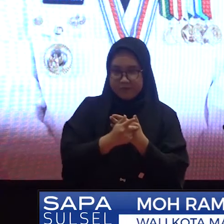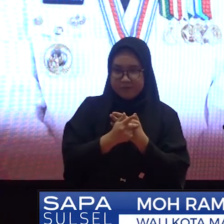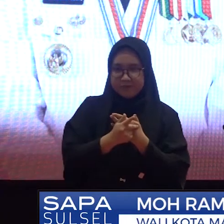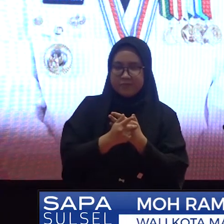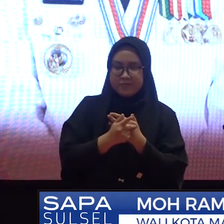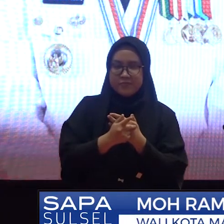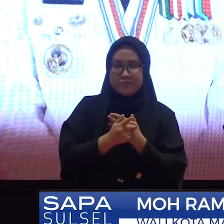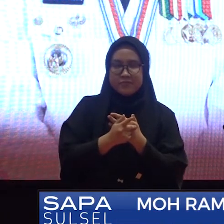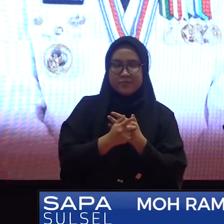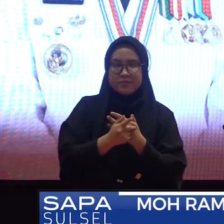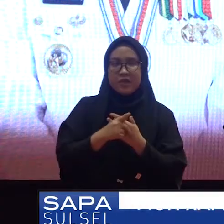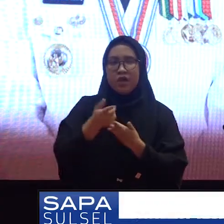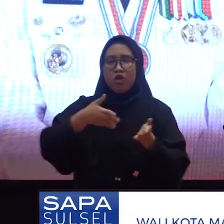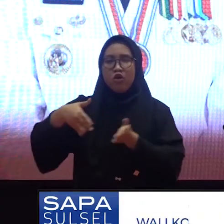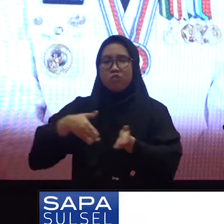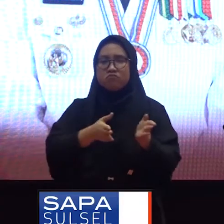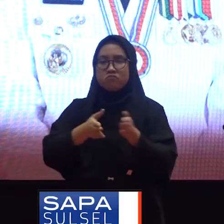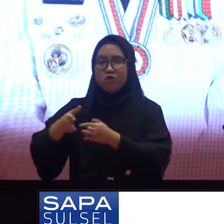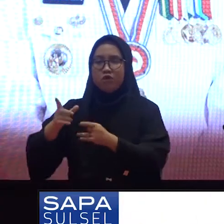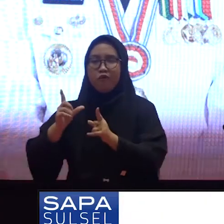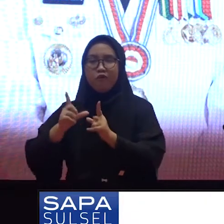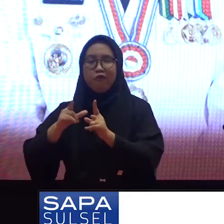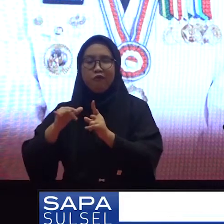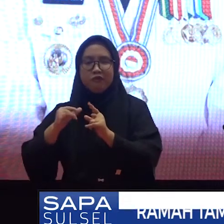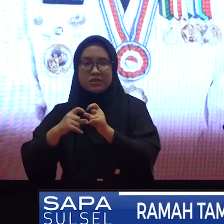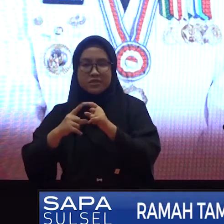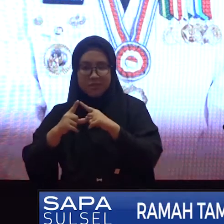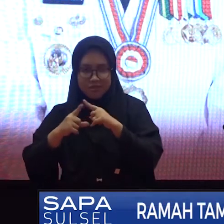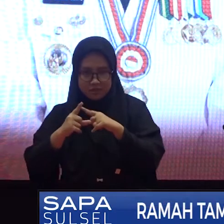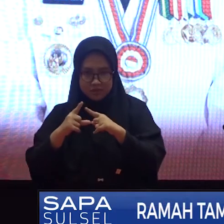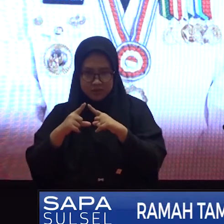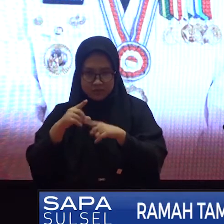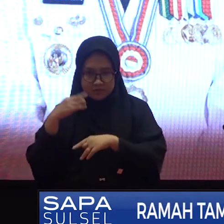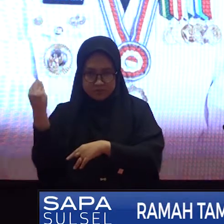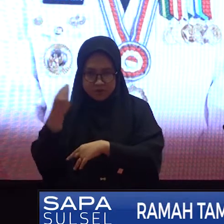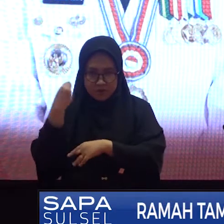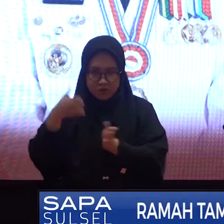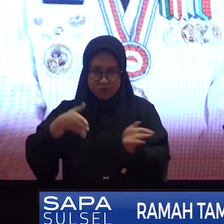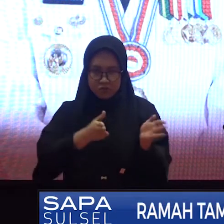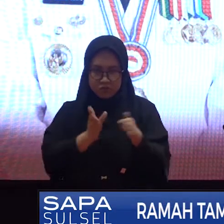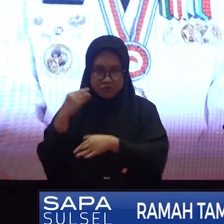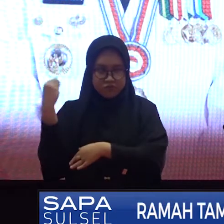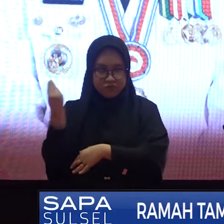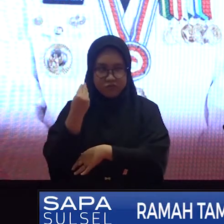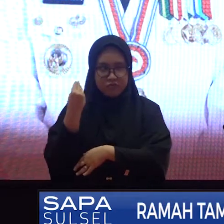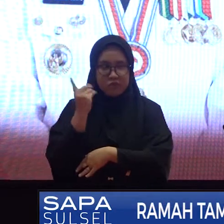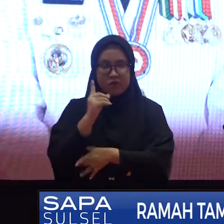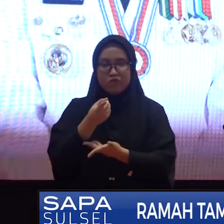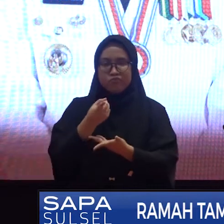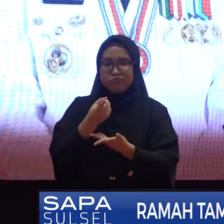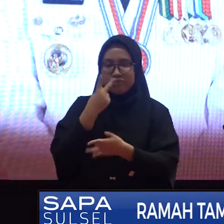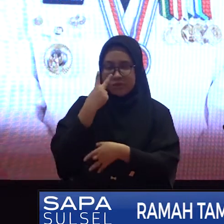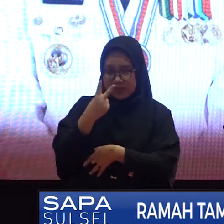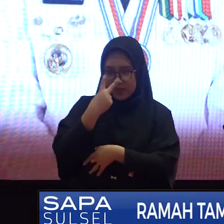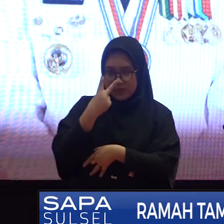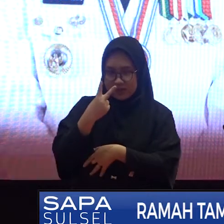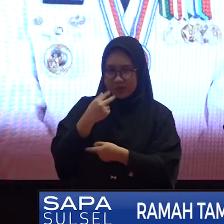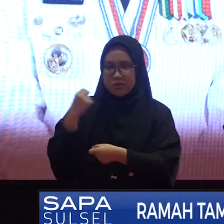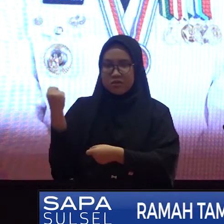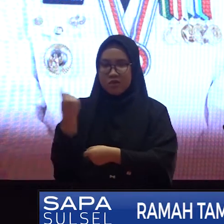wisata lorong wisata yang kita akan sasar adalah 5000 lorong wisata dengan peritungan